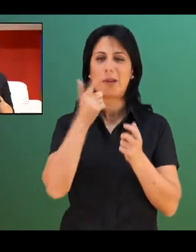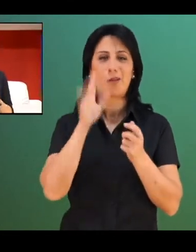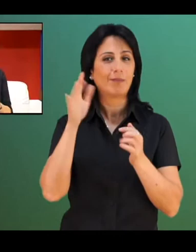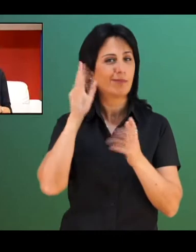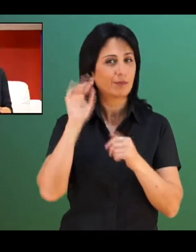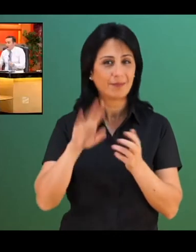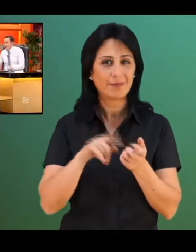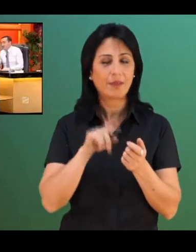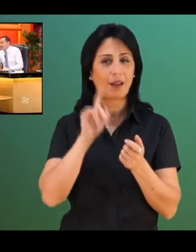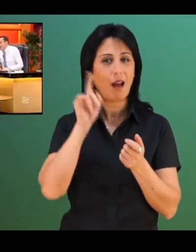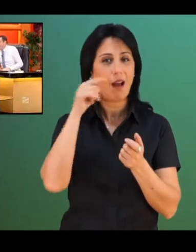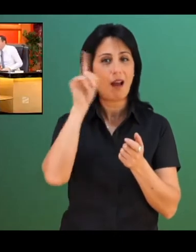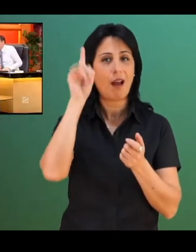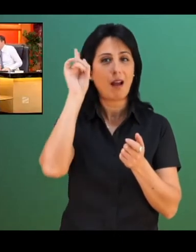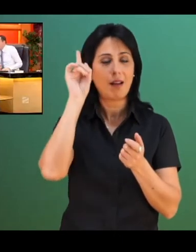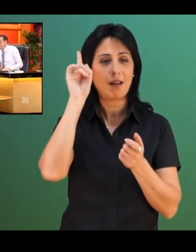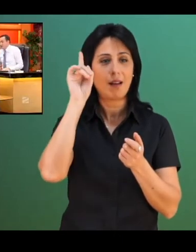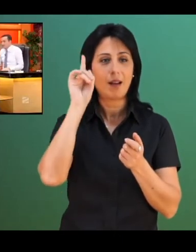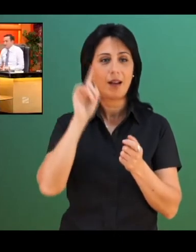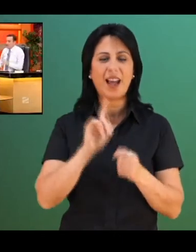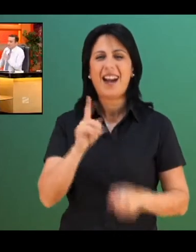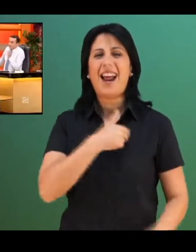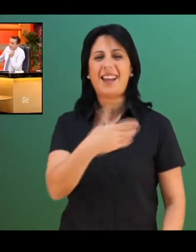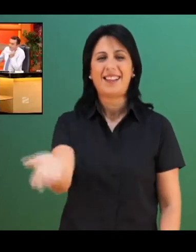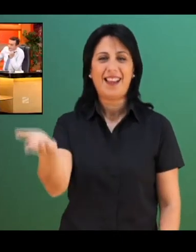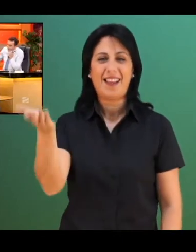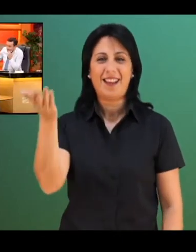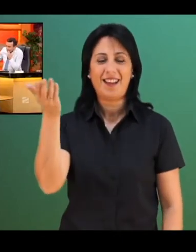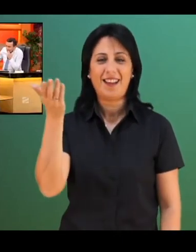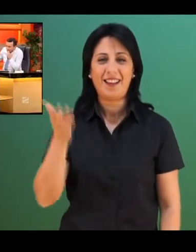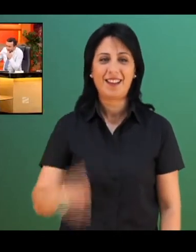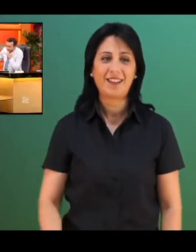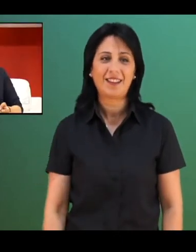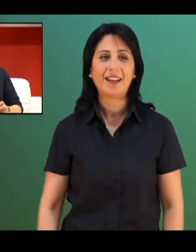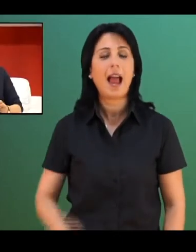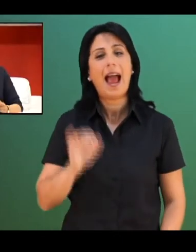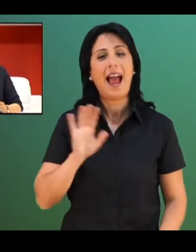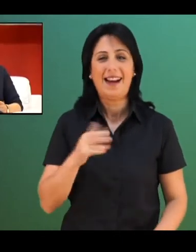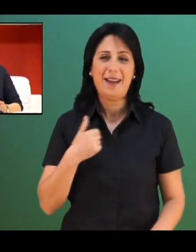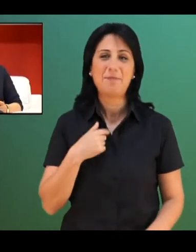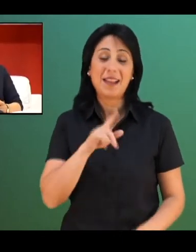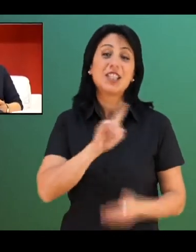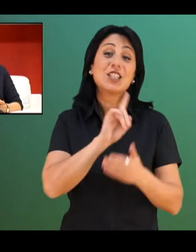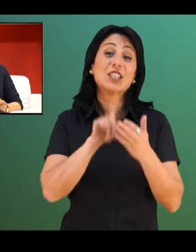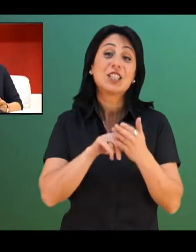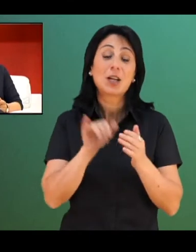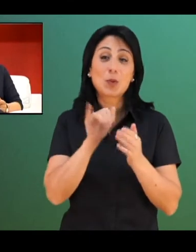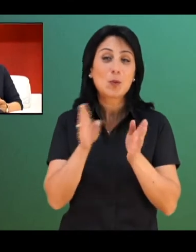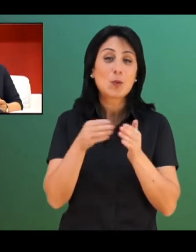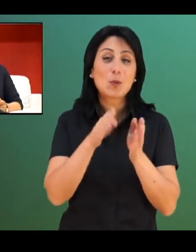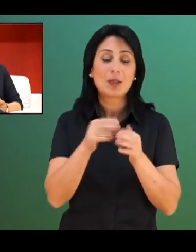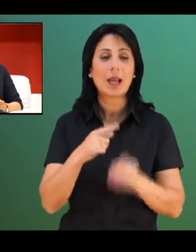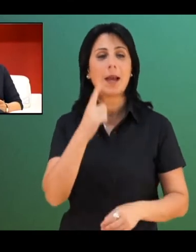გინდა? არა, არა, მე არა, მე შეკითხვა საით მიყავს, იცი რომ. აი პირველი იყო რამაზი, მეორე იყო ქისი, მესამე იყო,